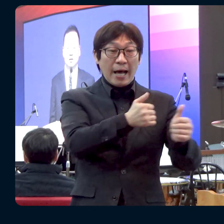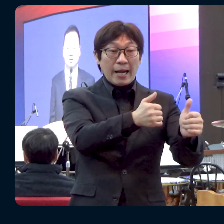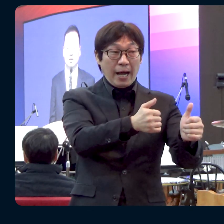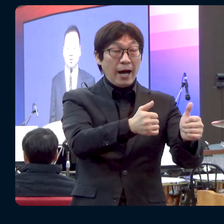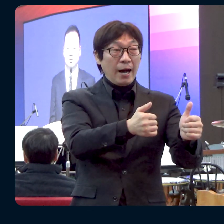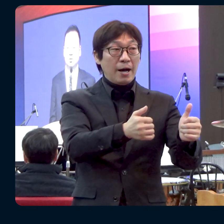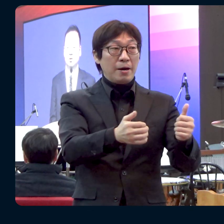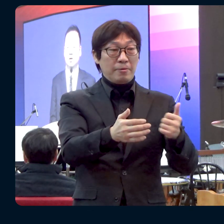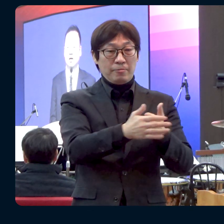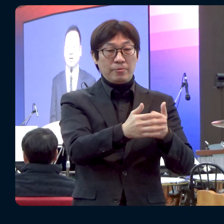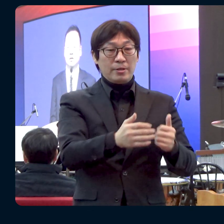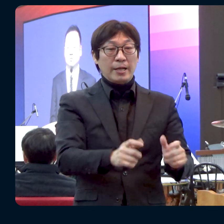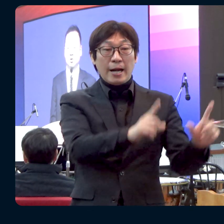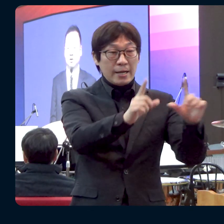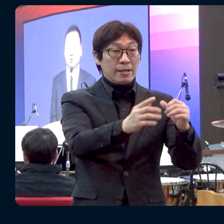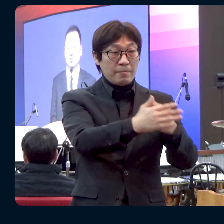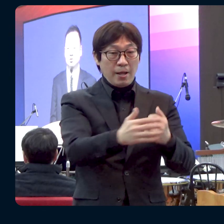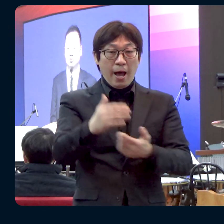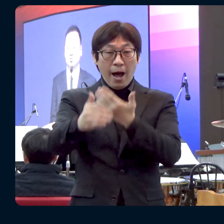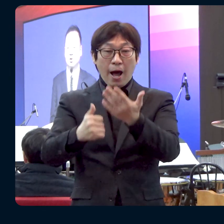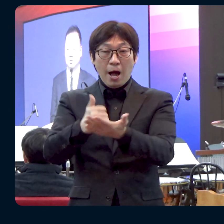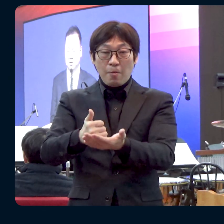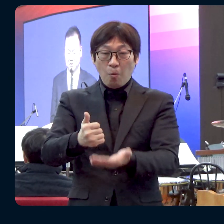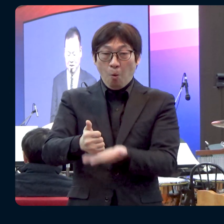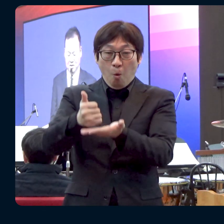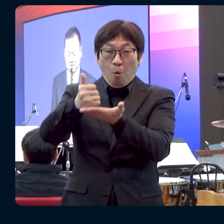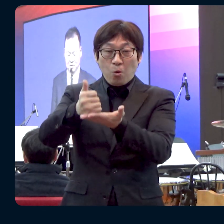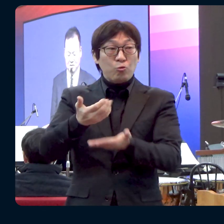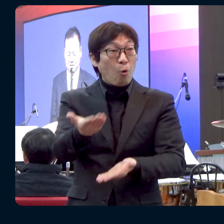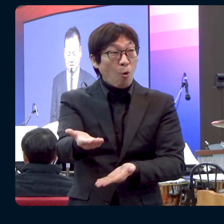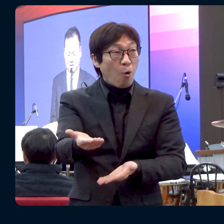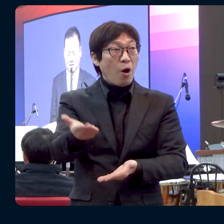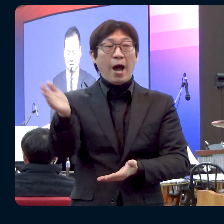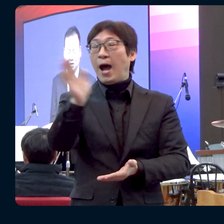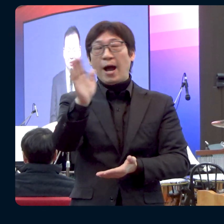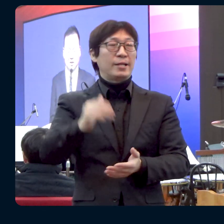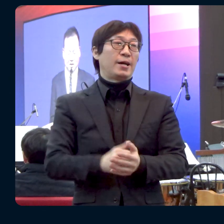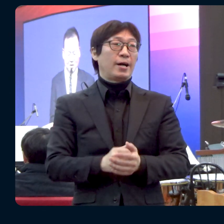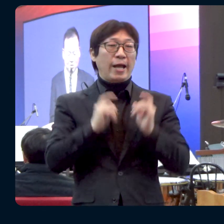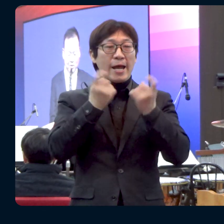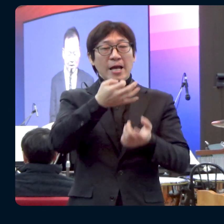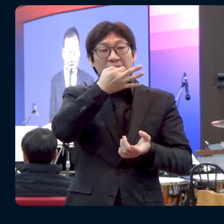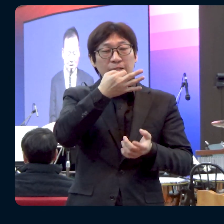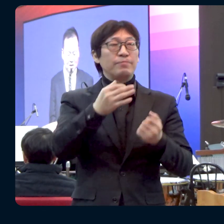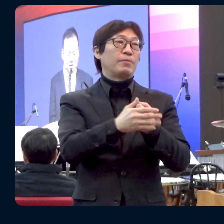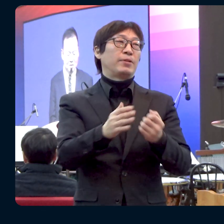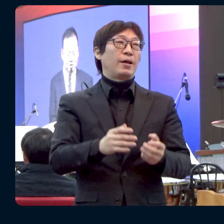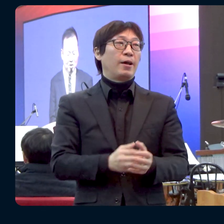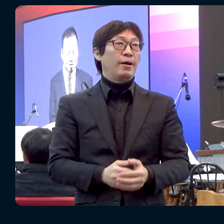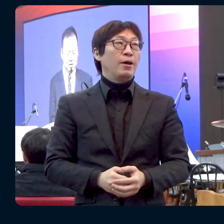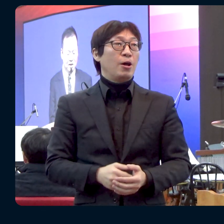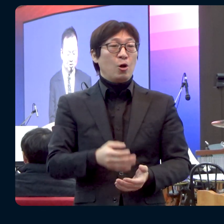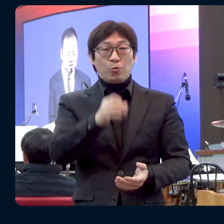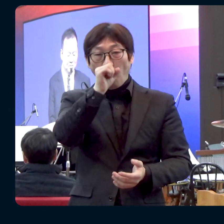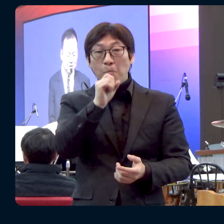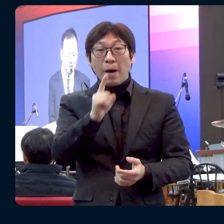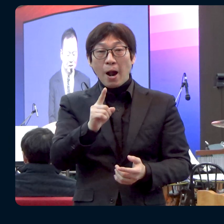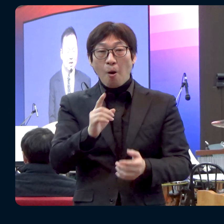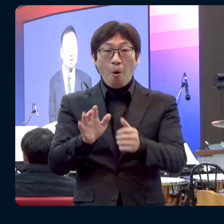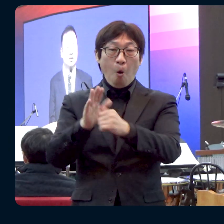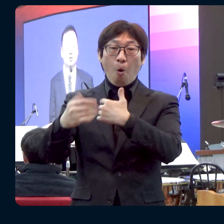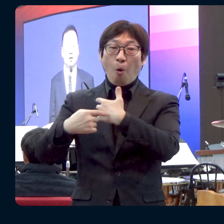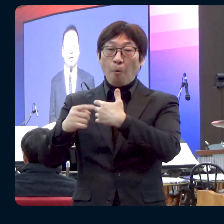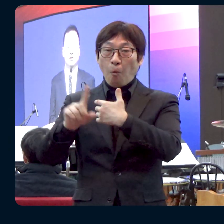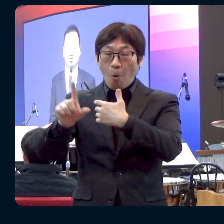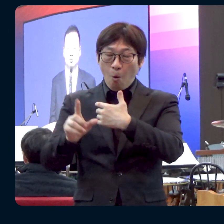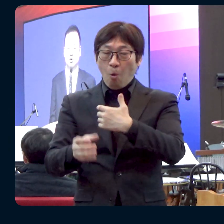끝까지 선한 의도로 하나님 편에 설 수 없습니다. 세상이 교회에 큰 힘이 되어 있는 일을